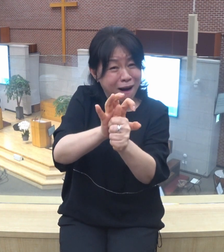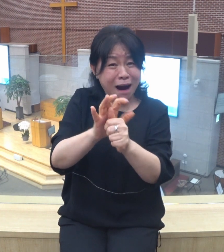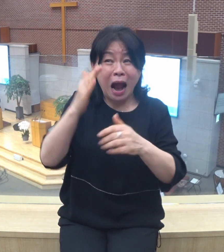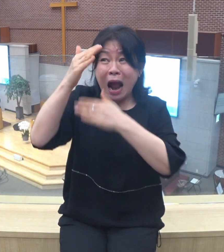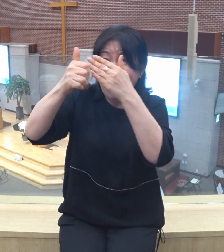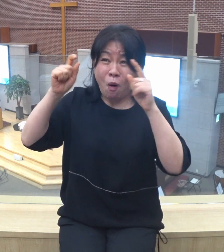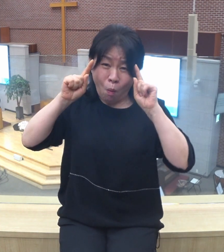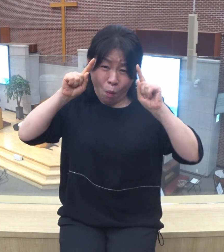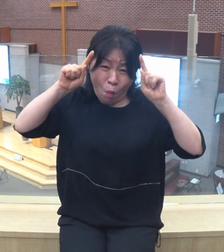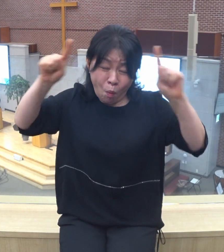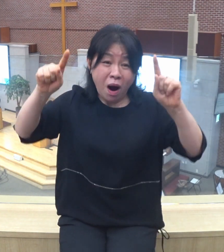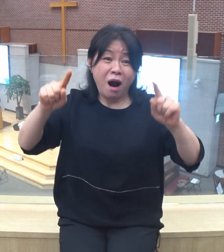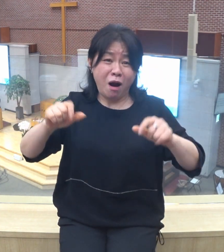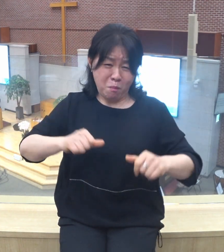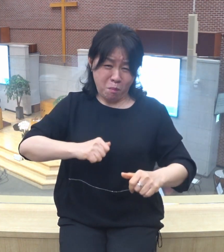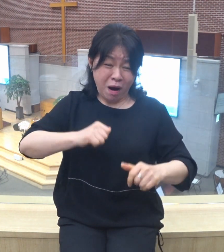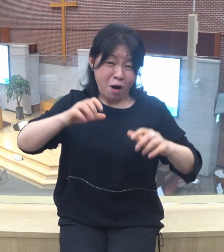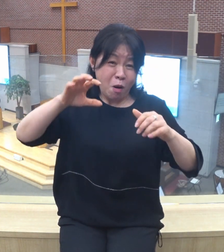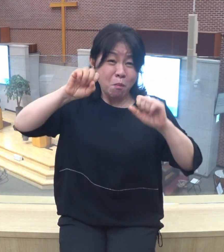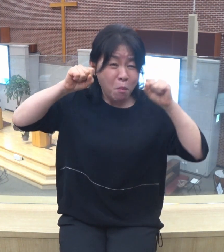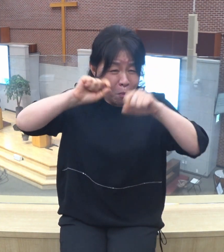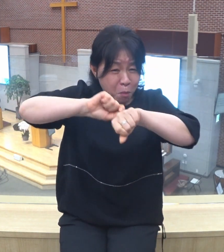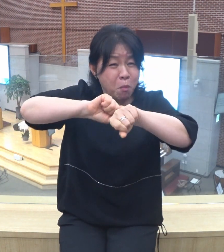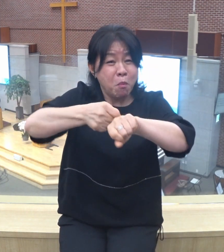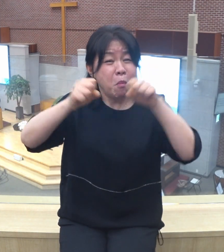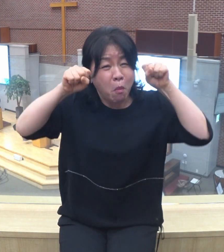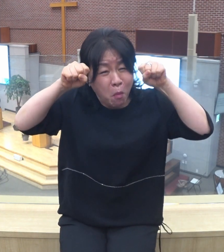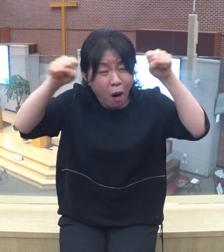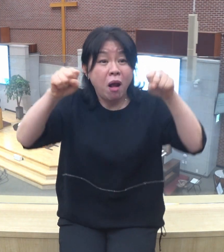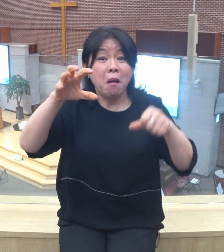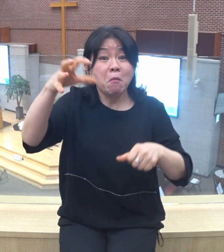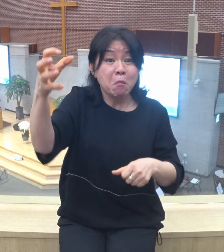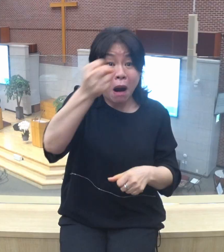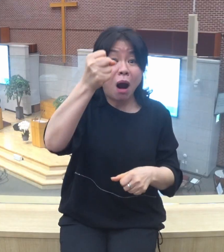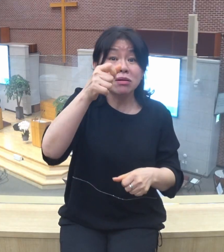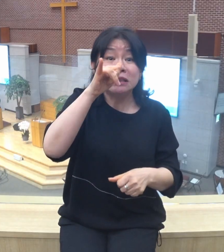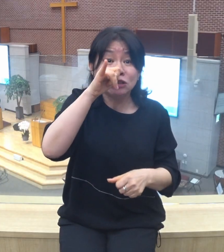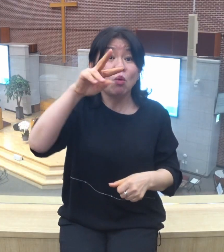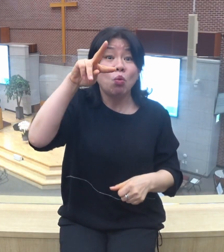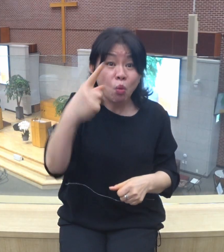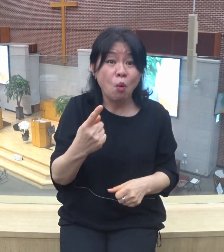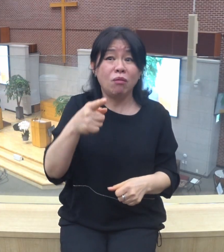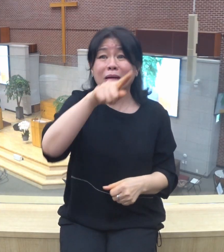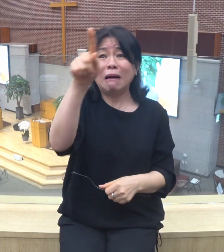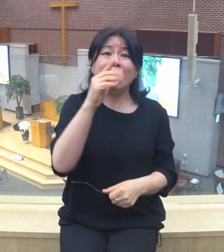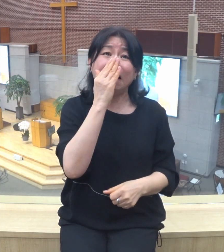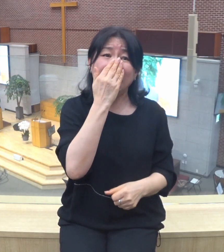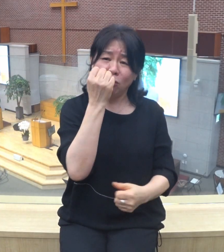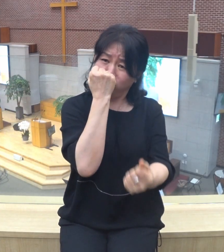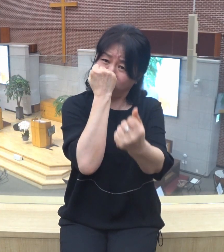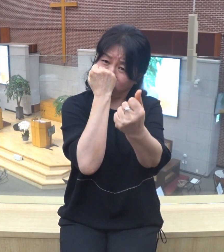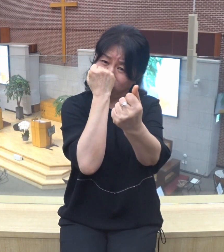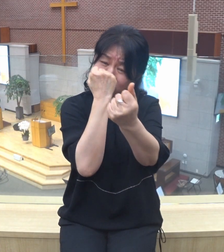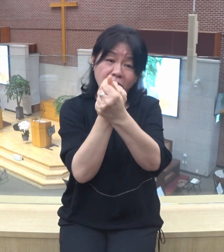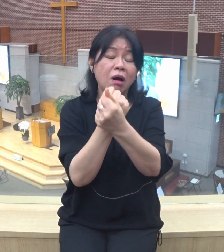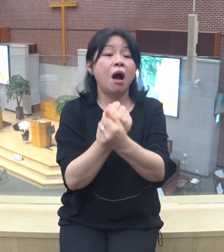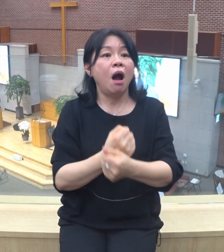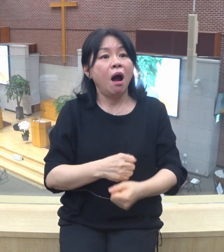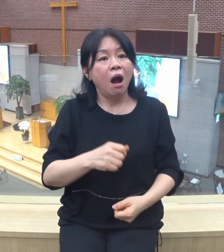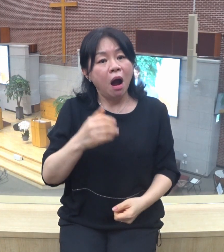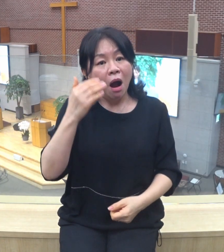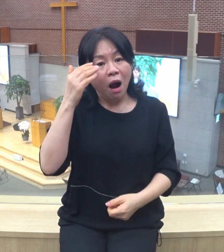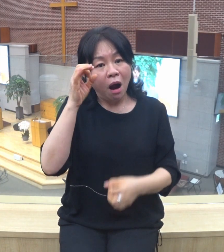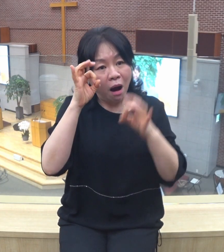있는데도 이스라엘 백성은 지금 깨닫지도 못하고 돌이키지도 않고 있는 상황입니다. 그러면 이 말씀의 다음은